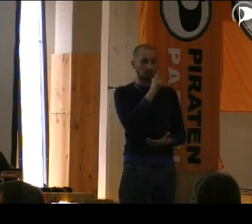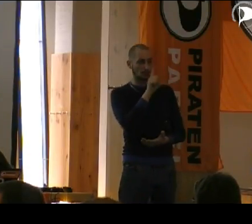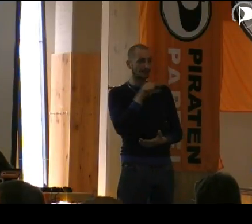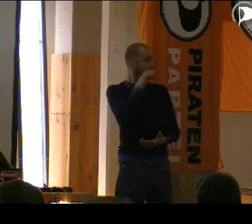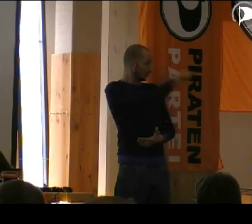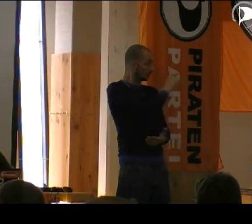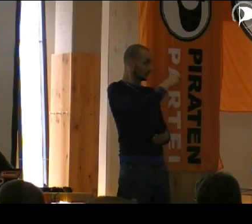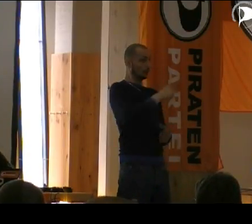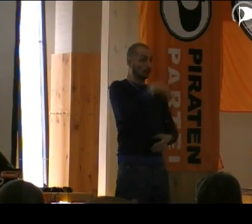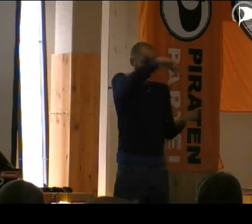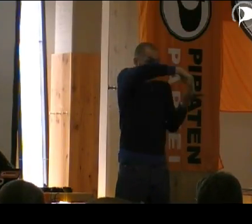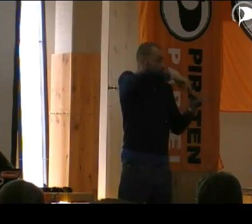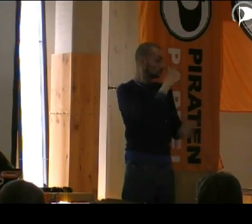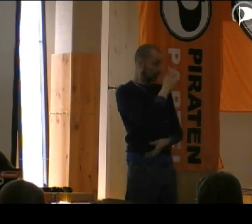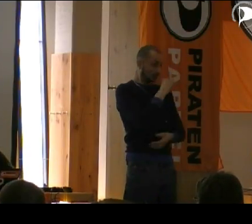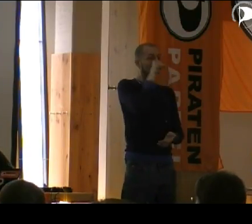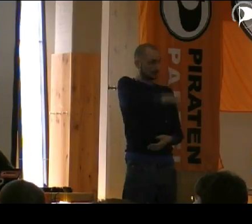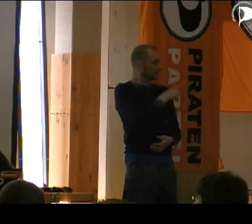niemand sagen